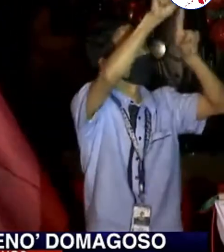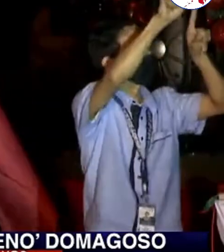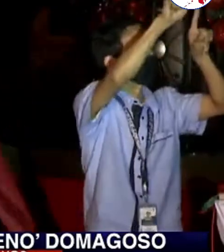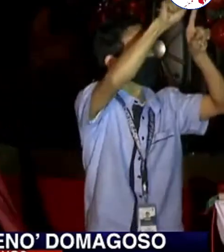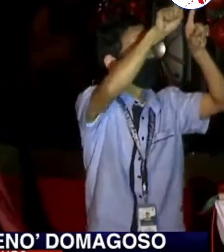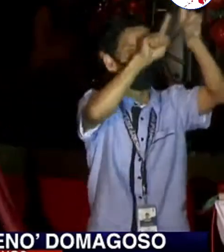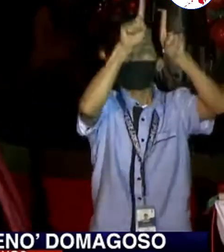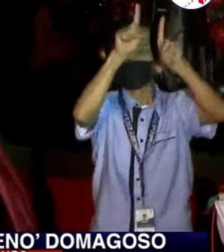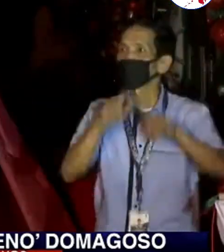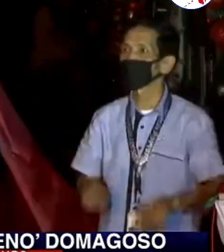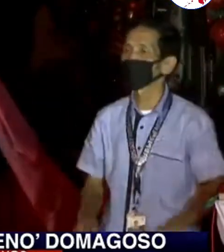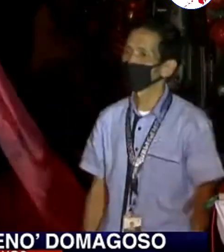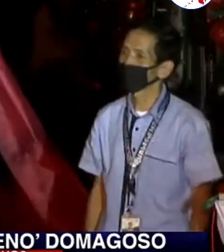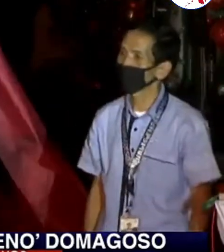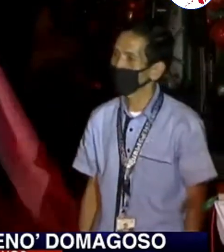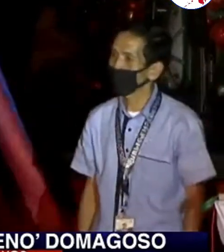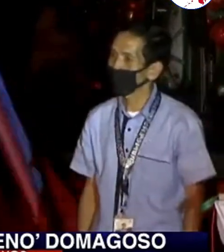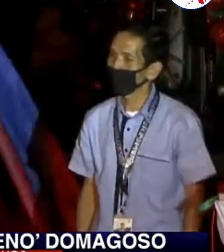Sa